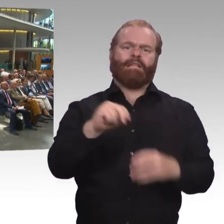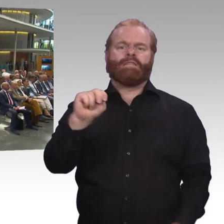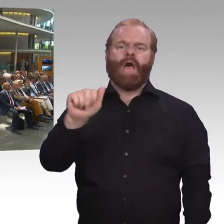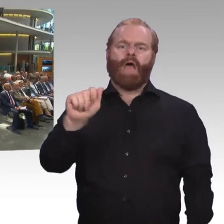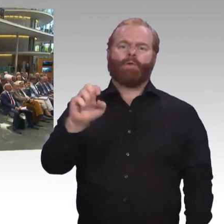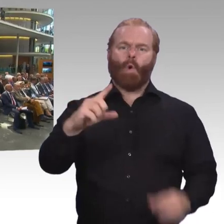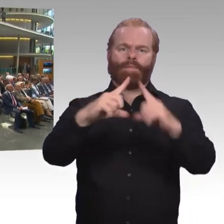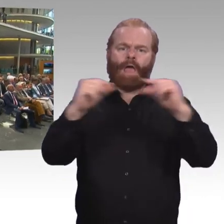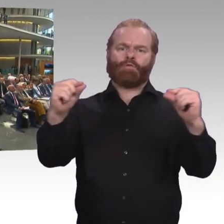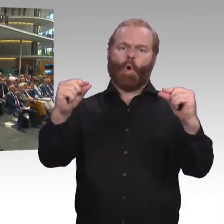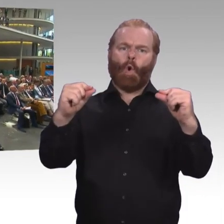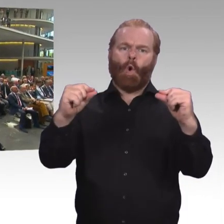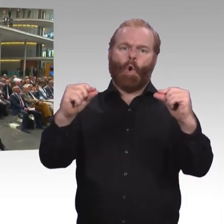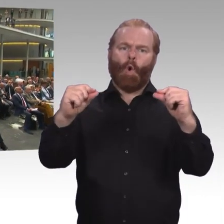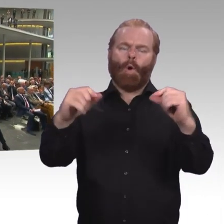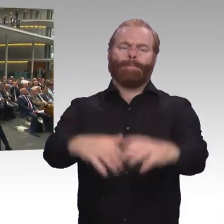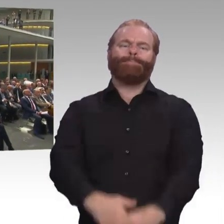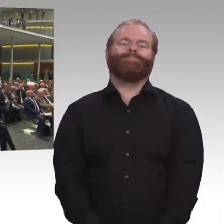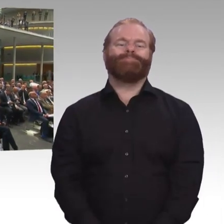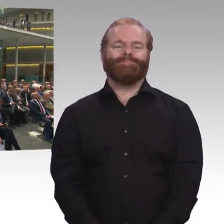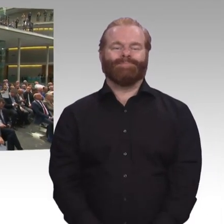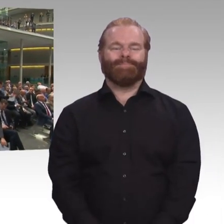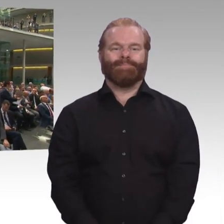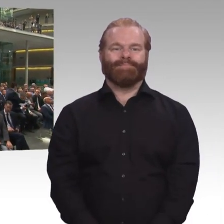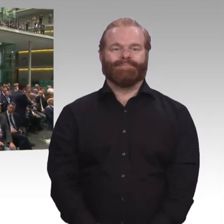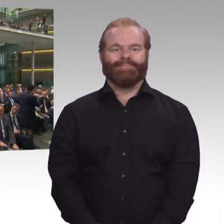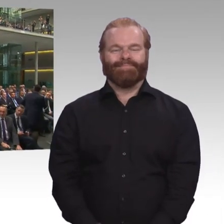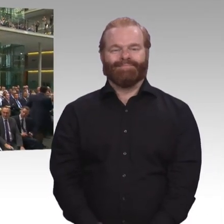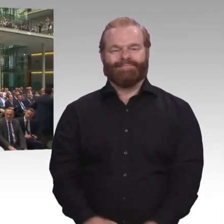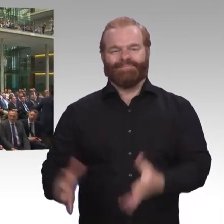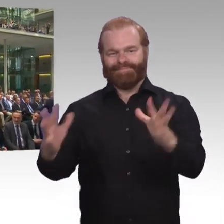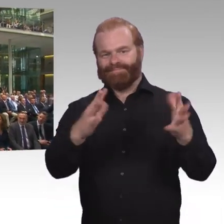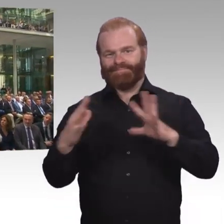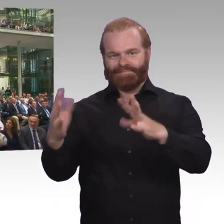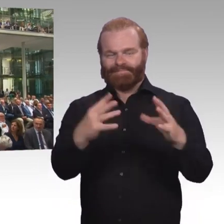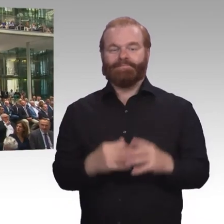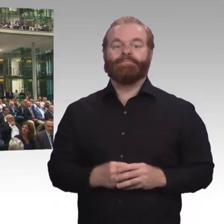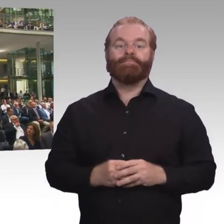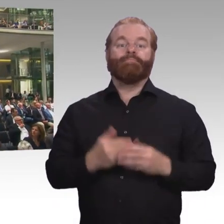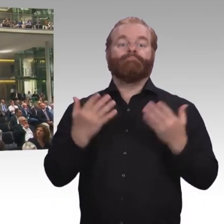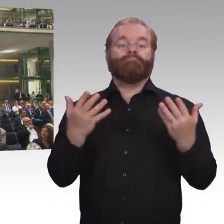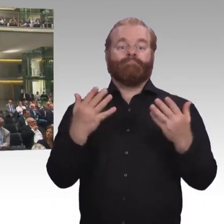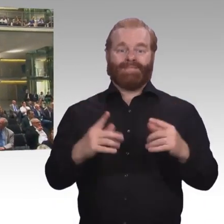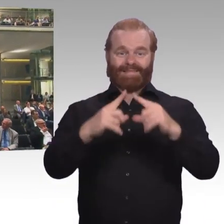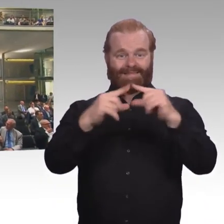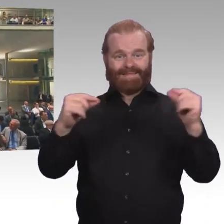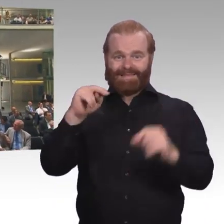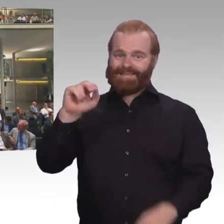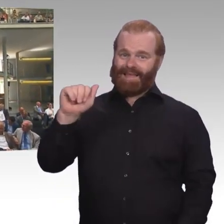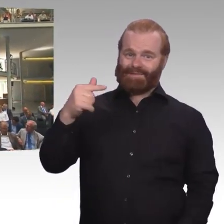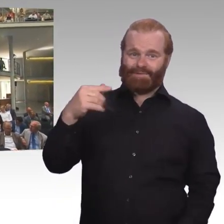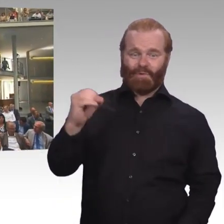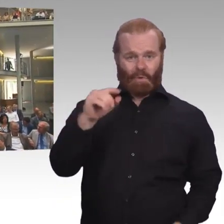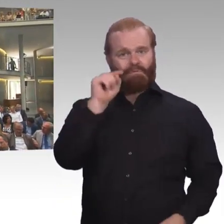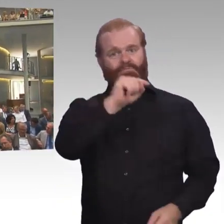Die NATO ist der Garant unserer Sicherheit. Sie vereint als politische und militärische Allianz die